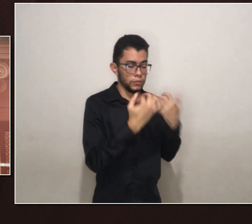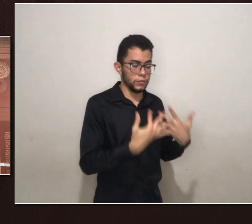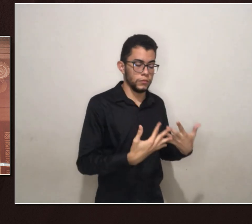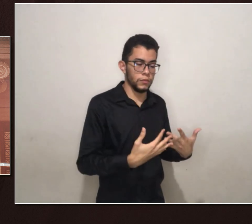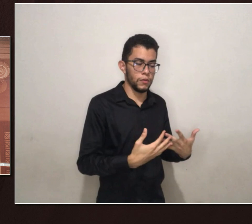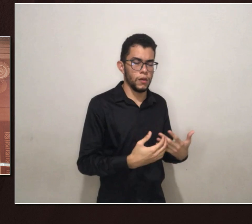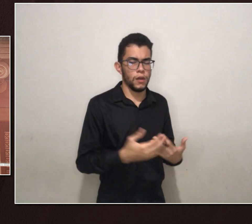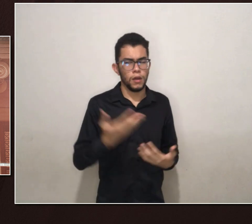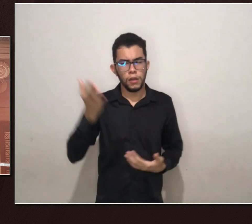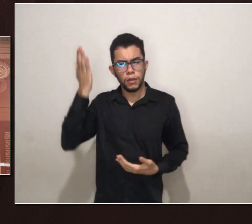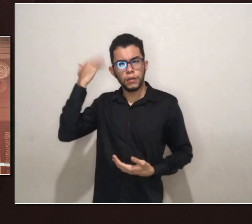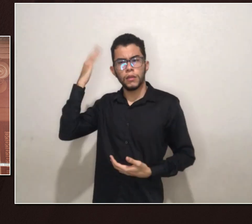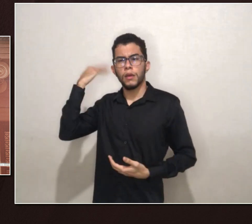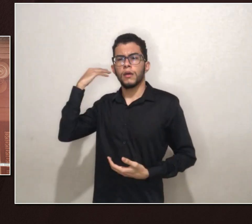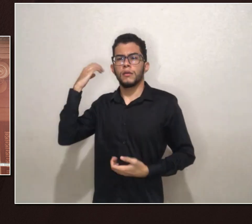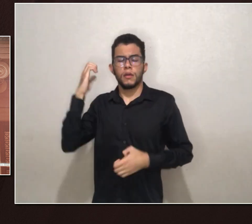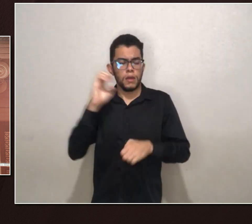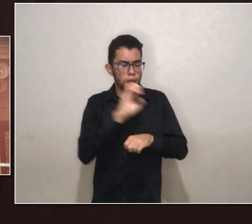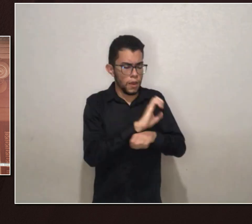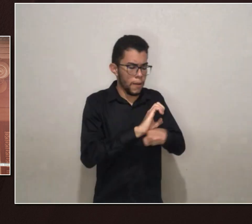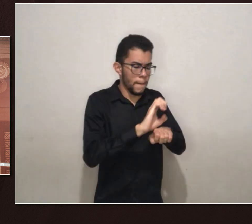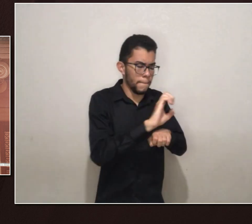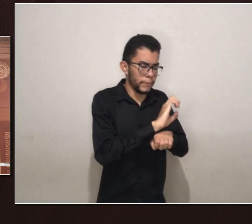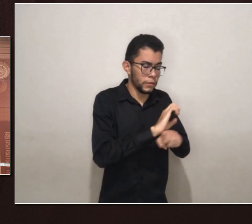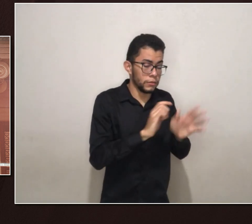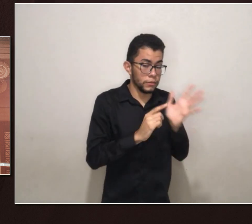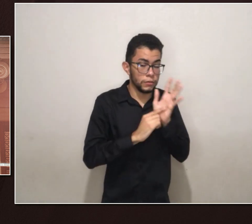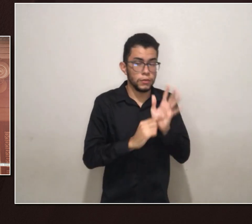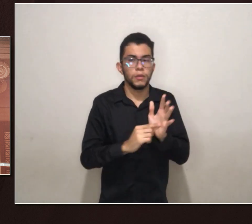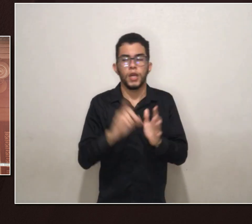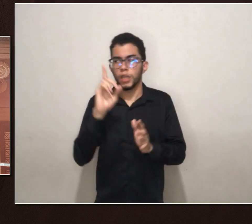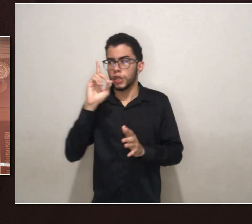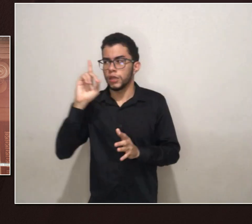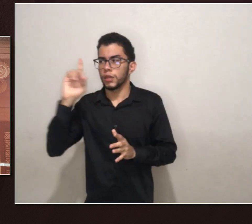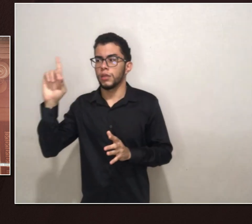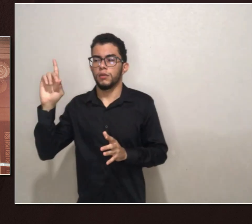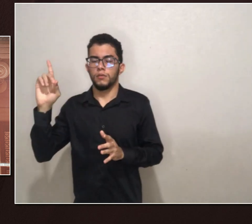Senhor detecta a raiz da decadência.